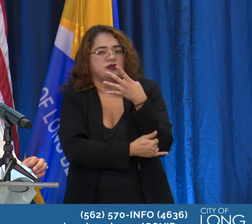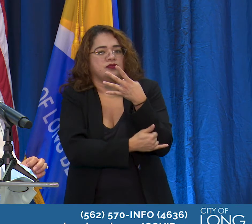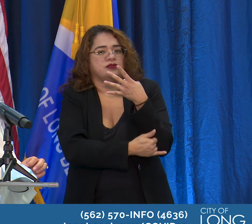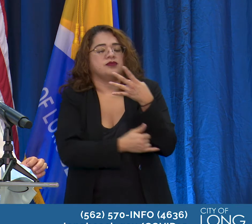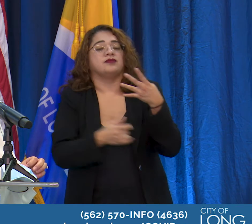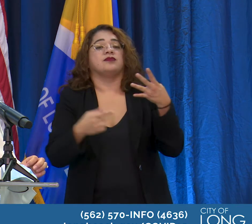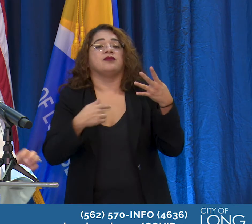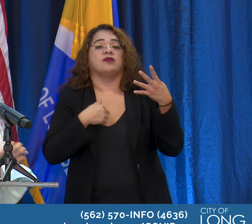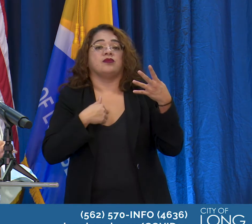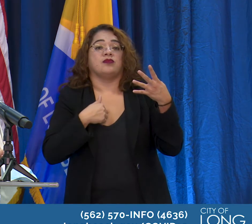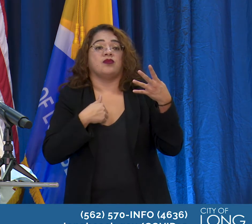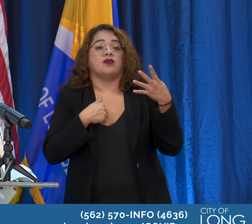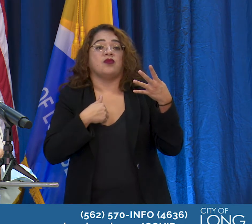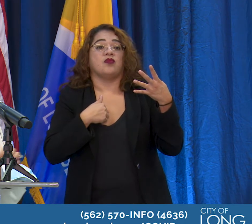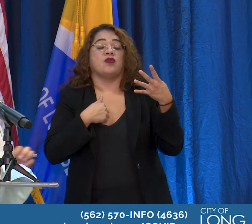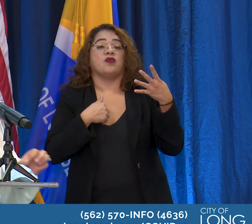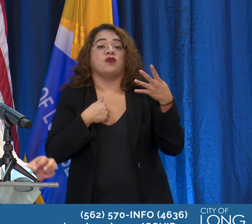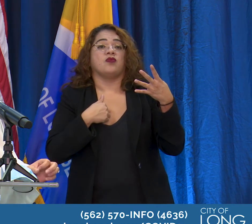del condado.